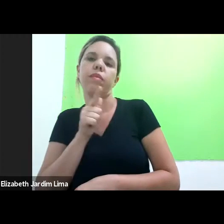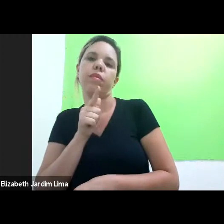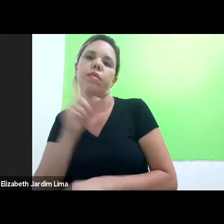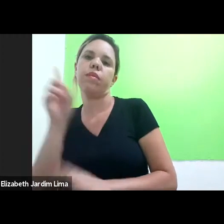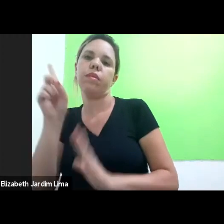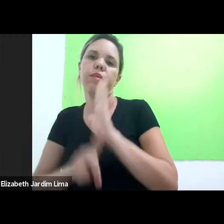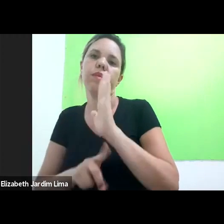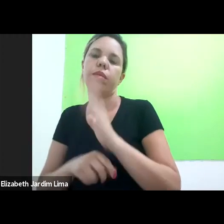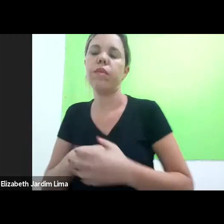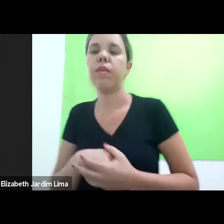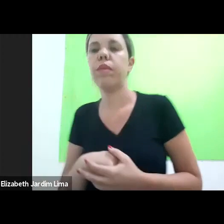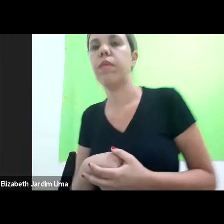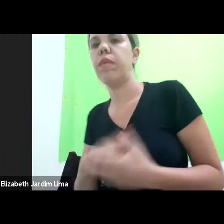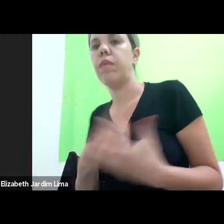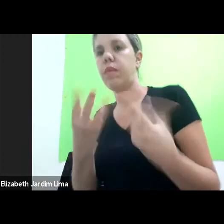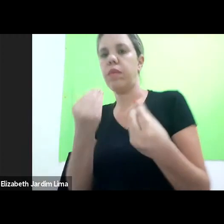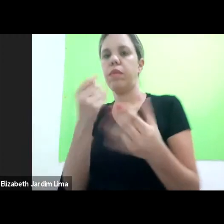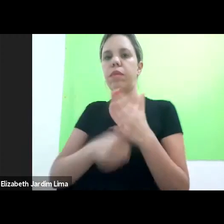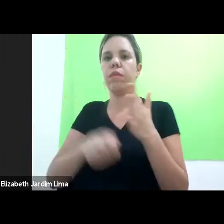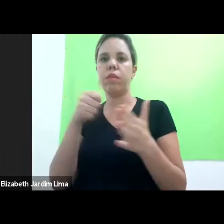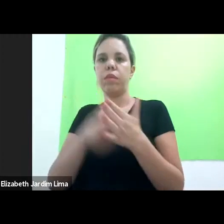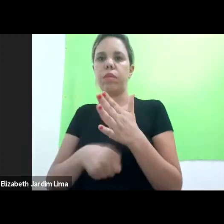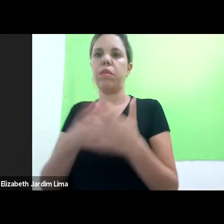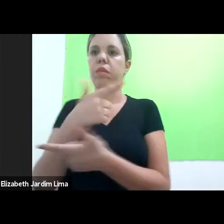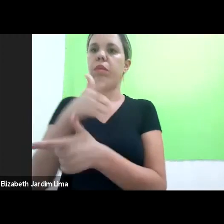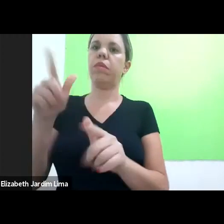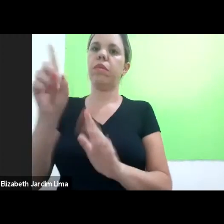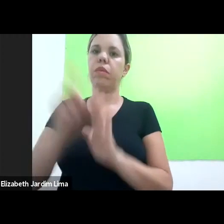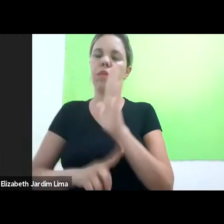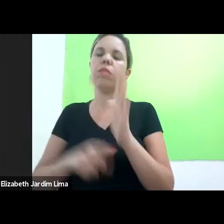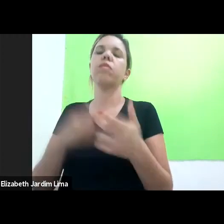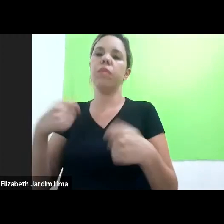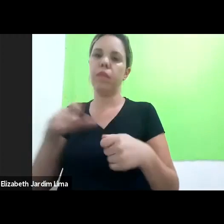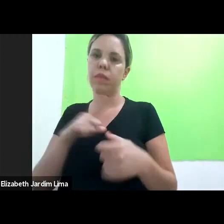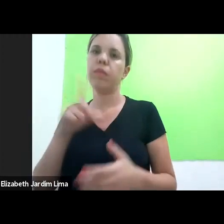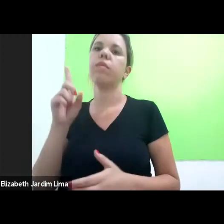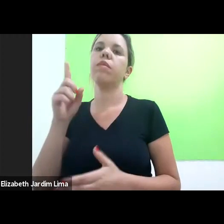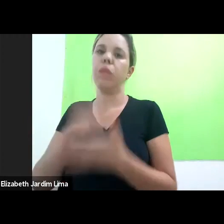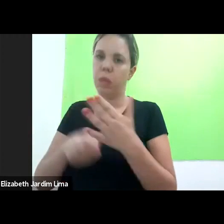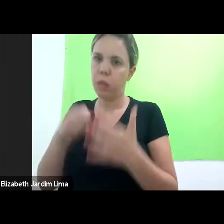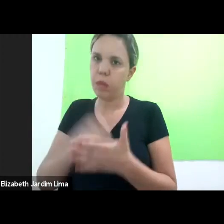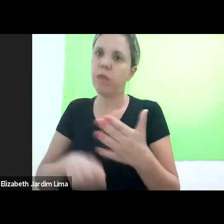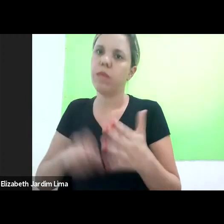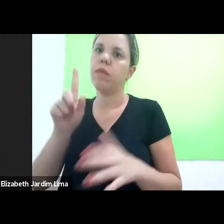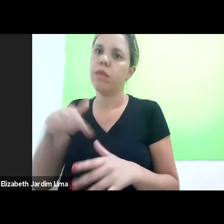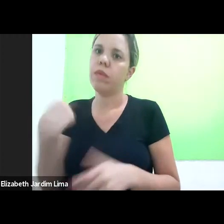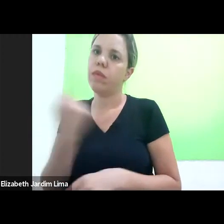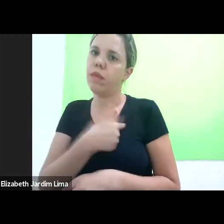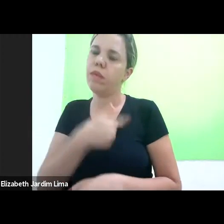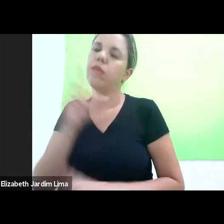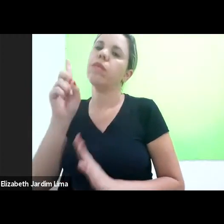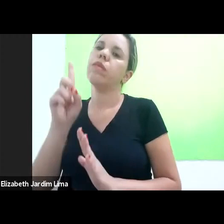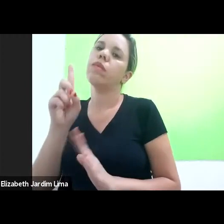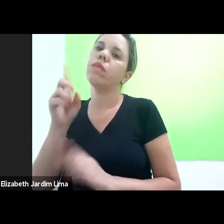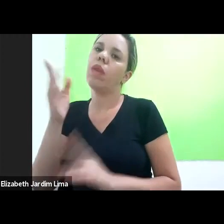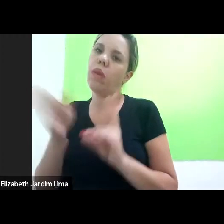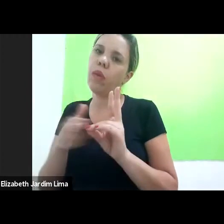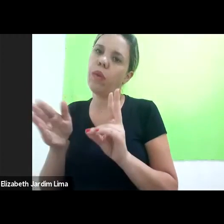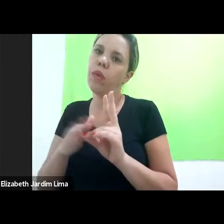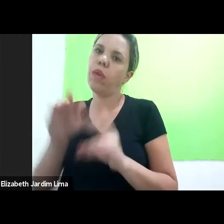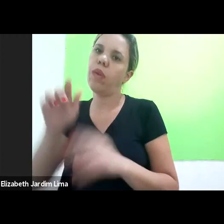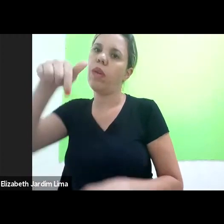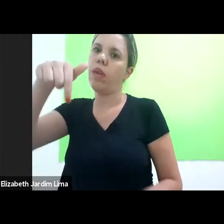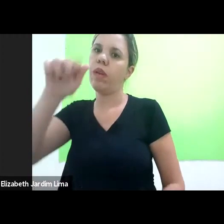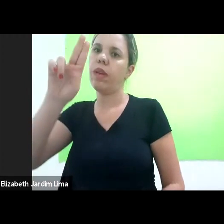né, através de muita luta, porque não existe direito sem luta, e isso é algo que nós indígenas, os quilombolas e